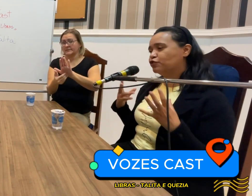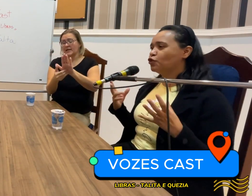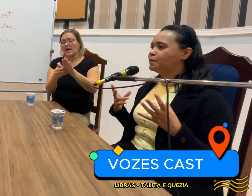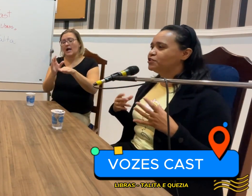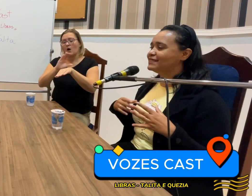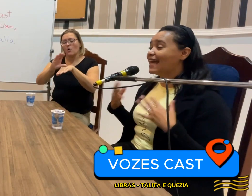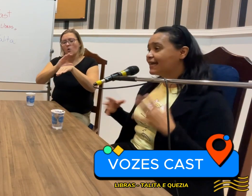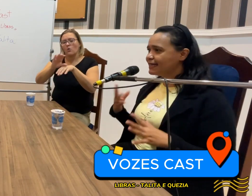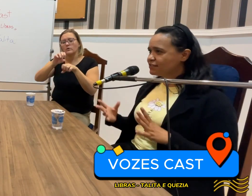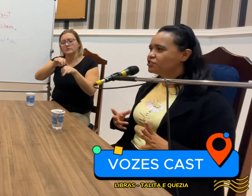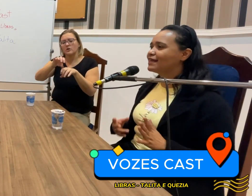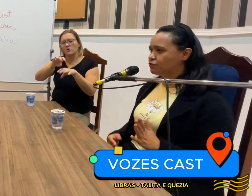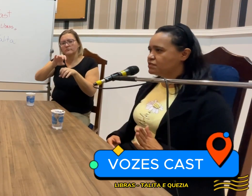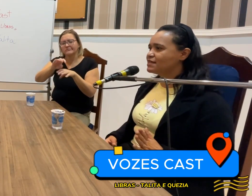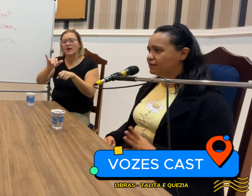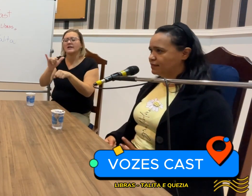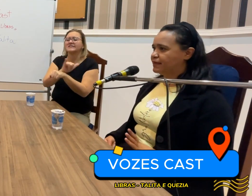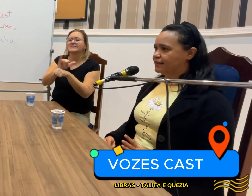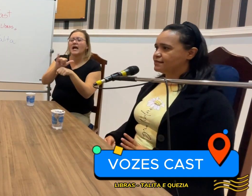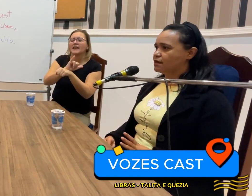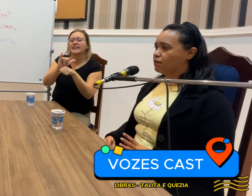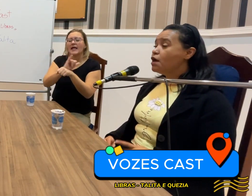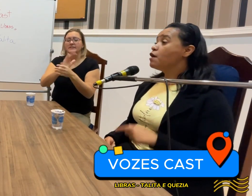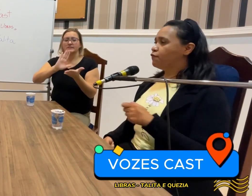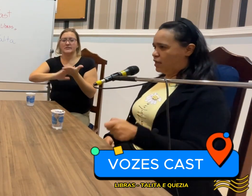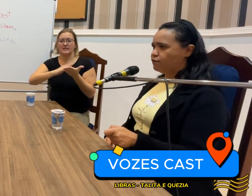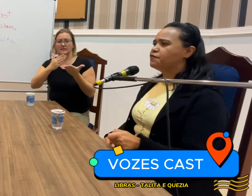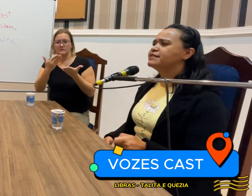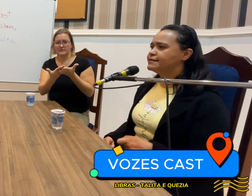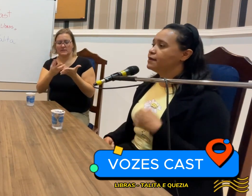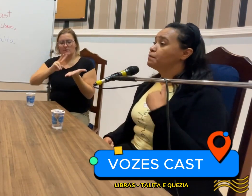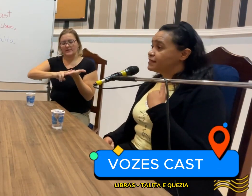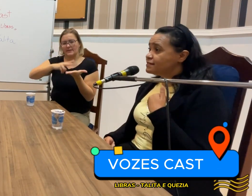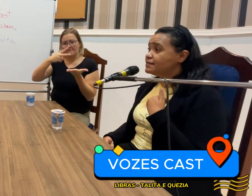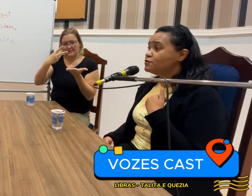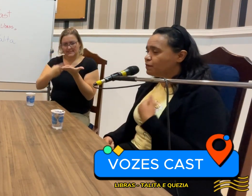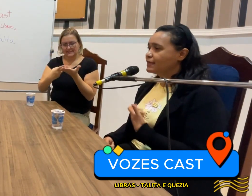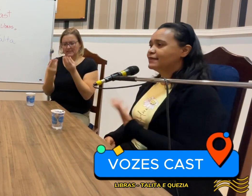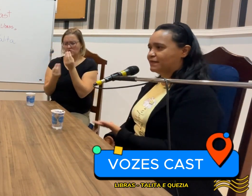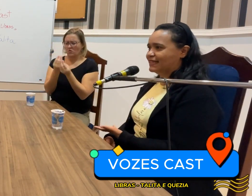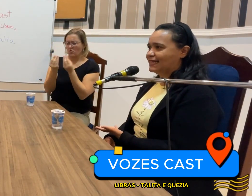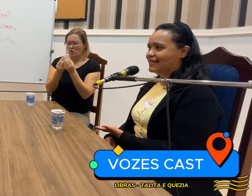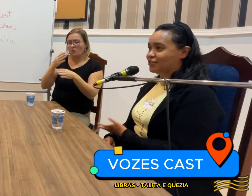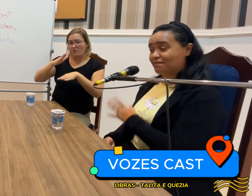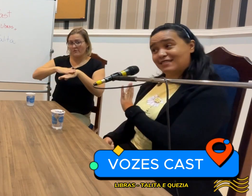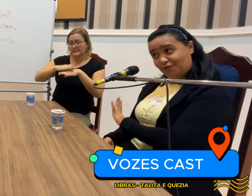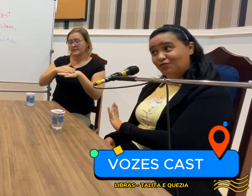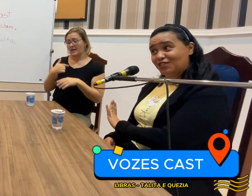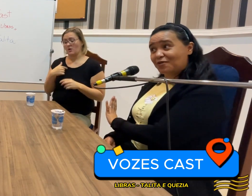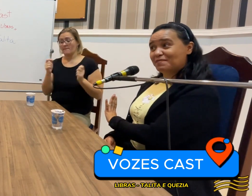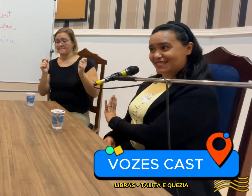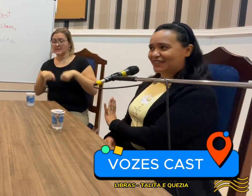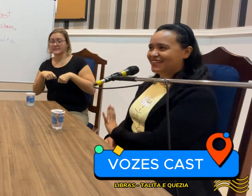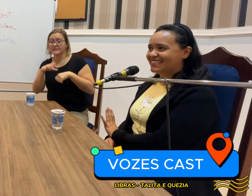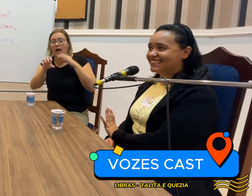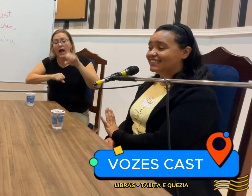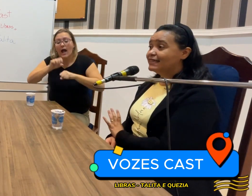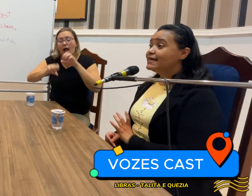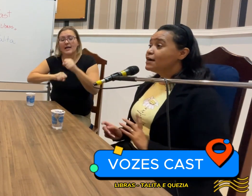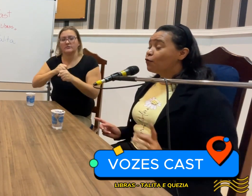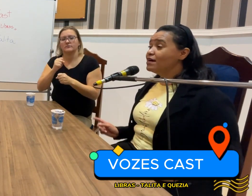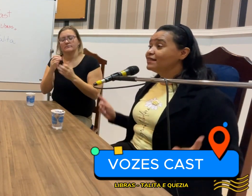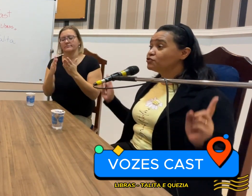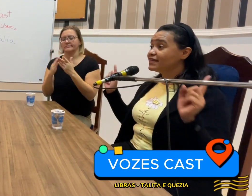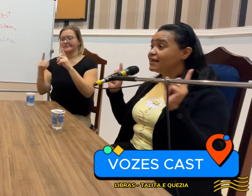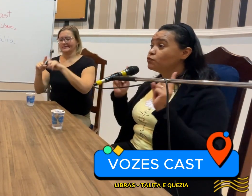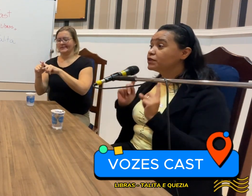era um workshop de técnicas de tradução e interpretação. Eu falei, vou fazer, eu preciso para interpretar na igreja, mas eu não tinha começado ainda.